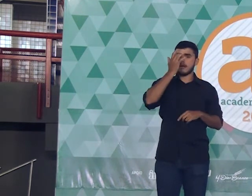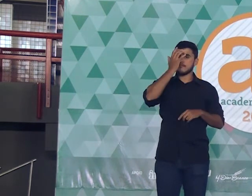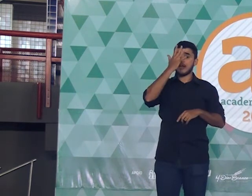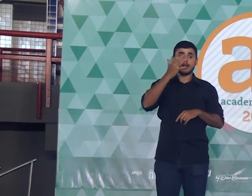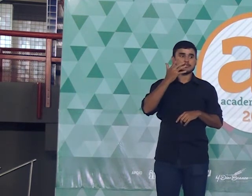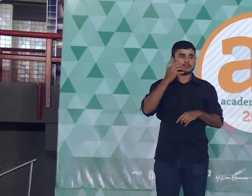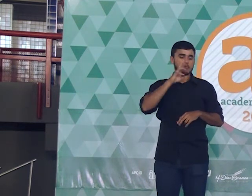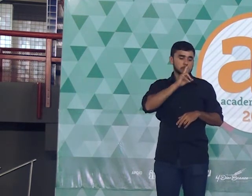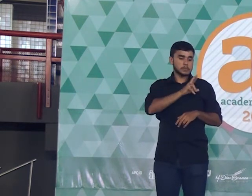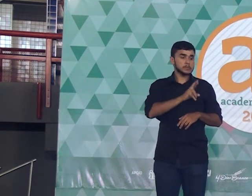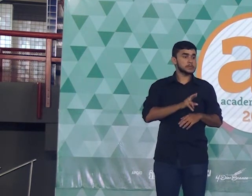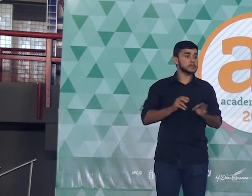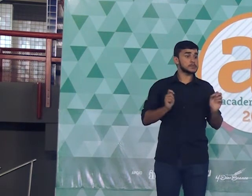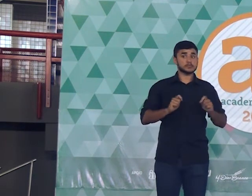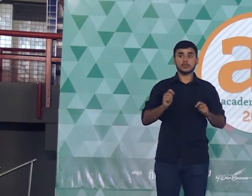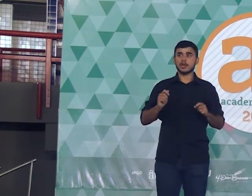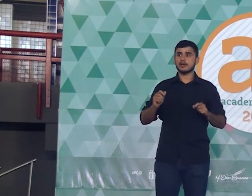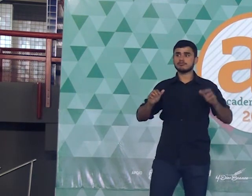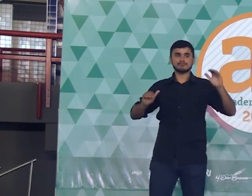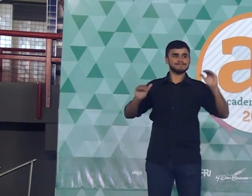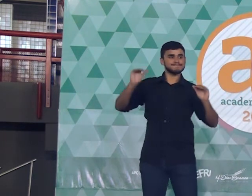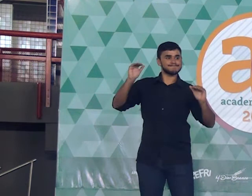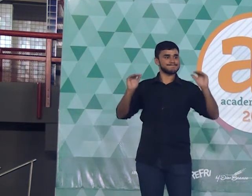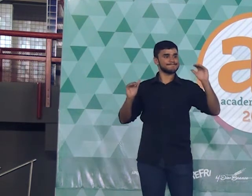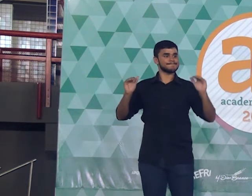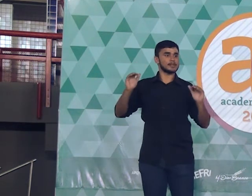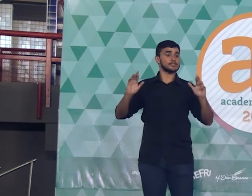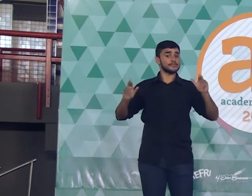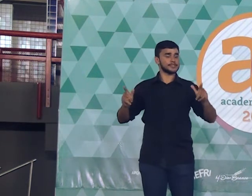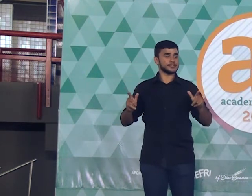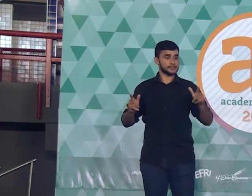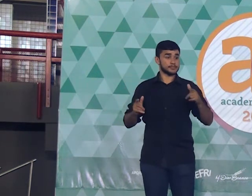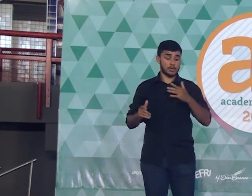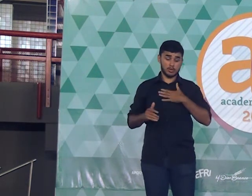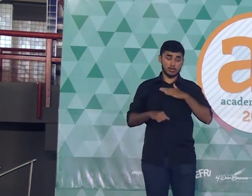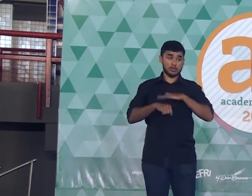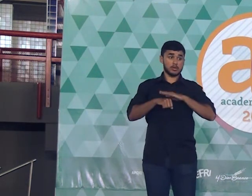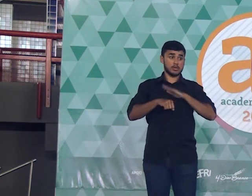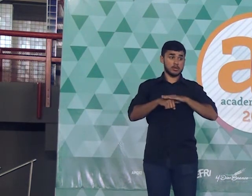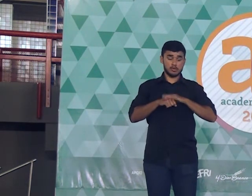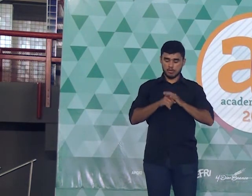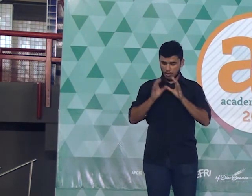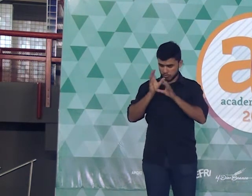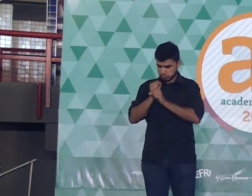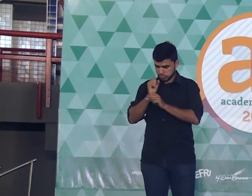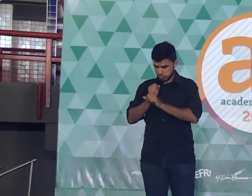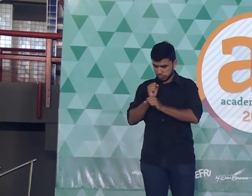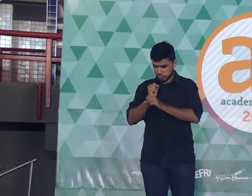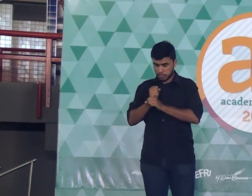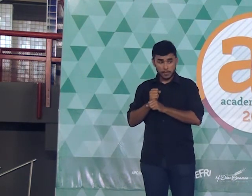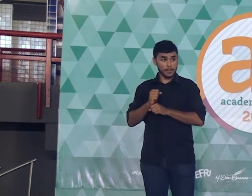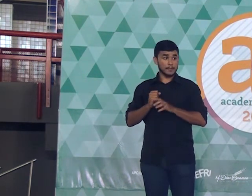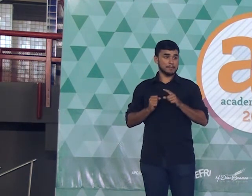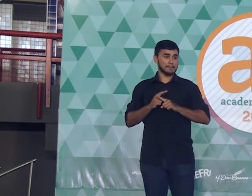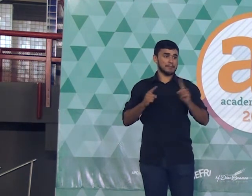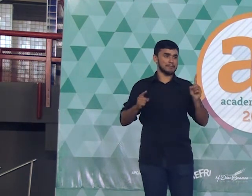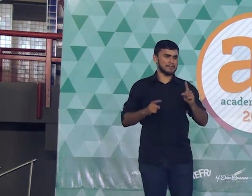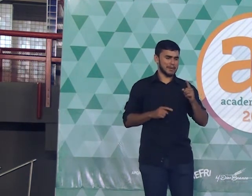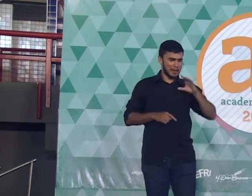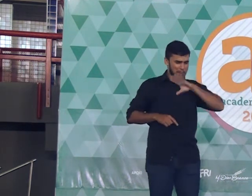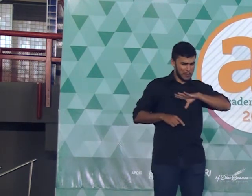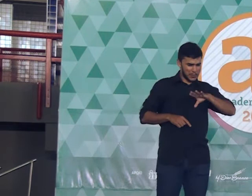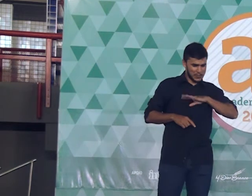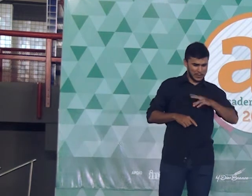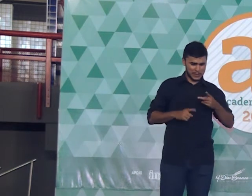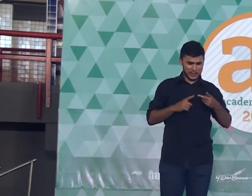nível elevado. É muito relativo. Eu tenho habilidade para exatas. Eu já sou péssimo em linguagens e